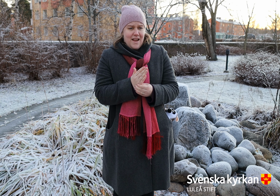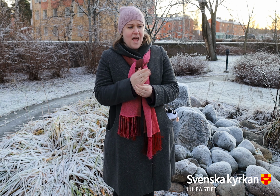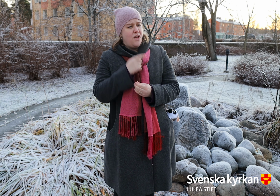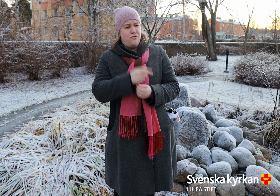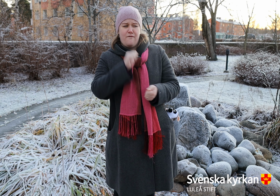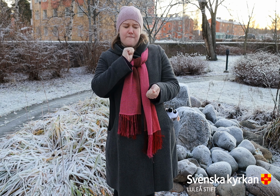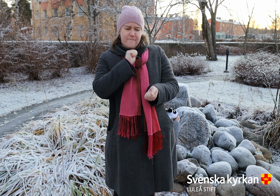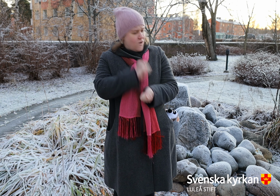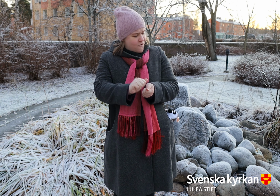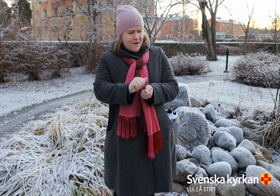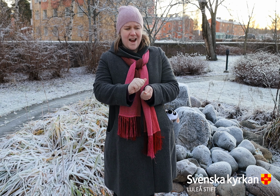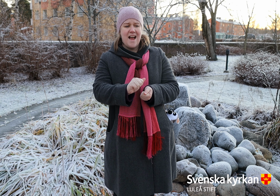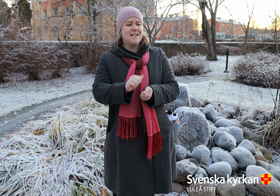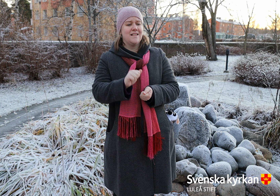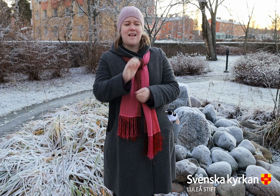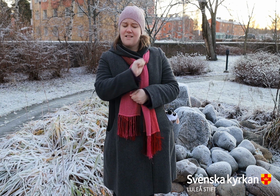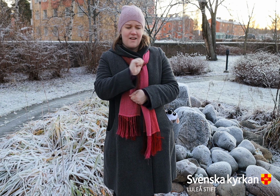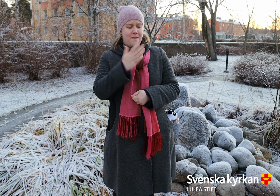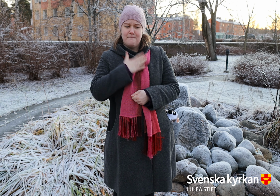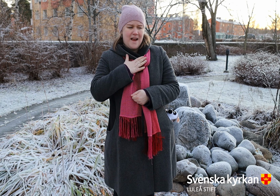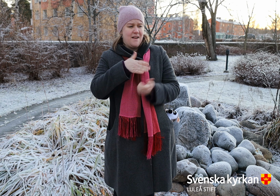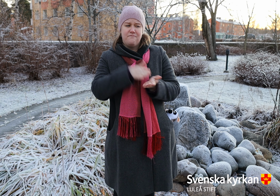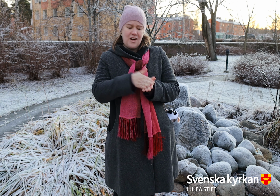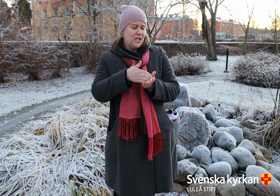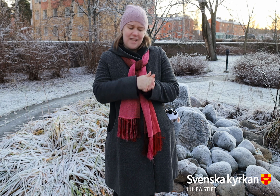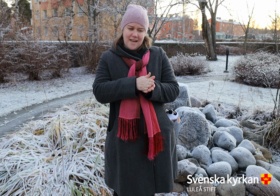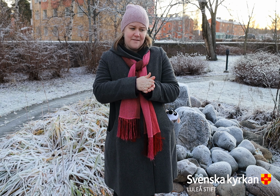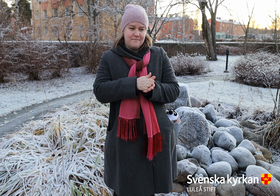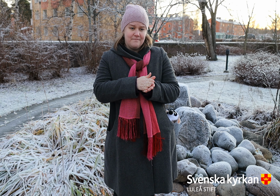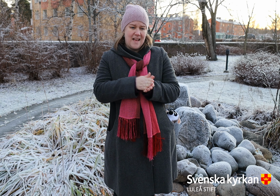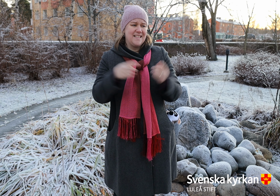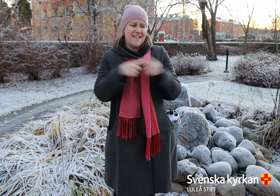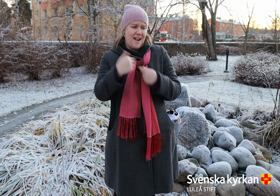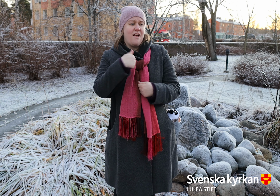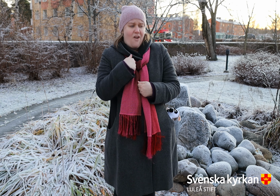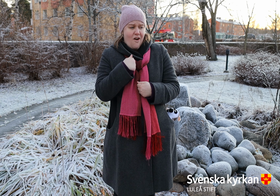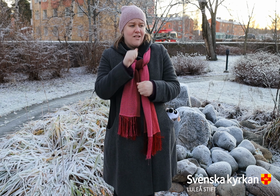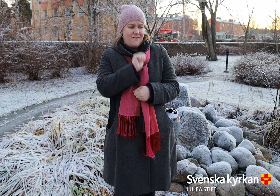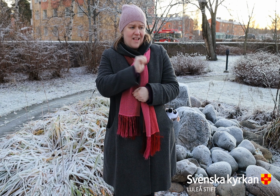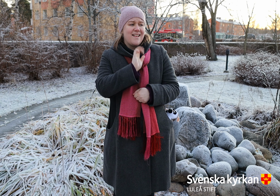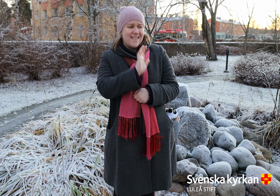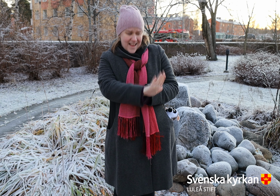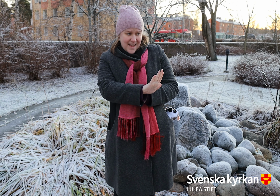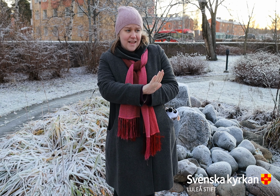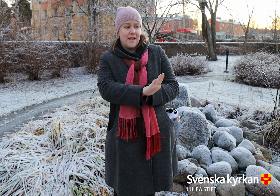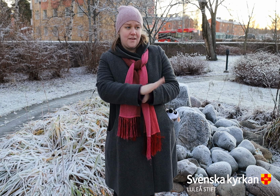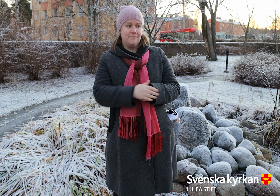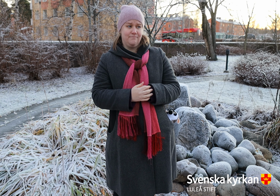du är ju vår ledare. Du får inte tvätta mina fötter. Jag kan